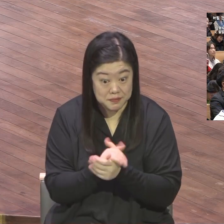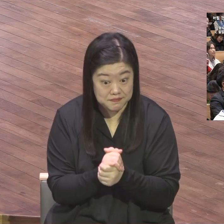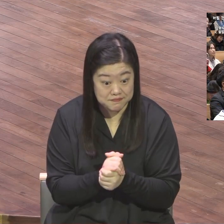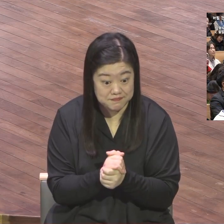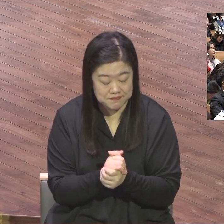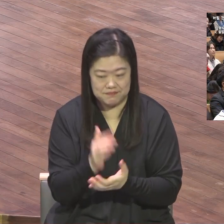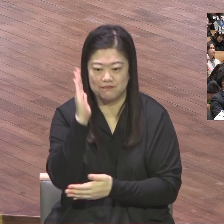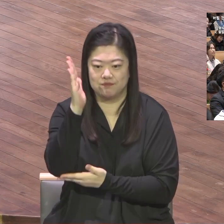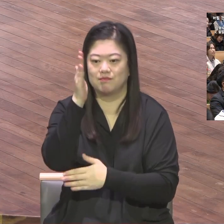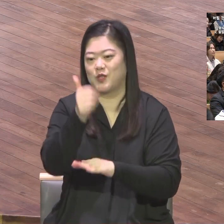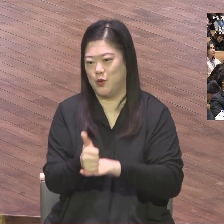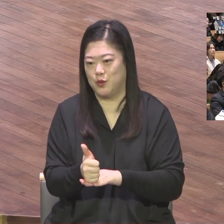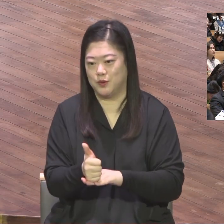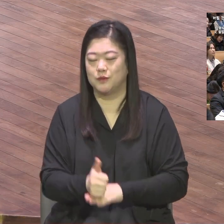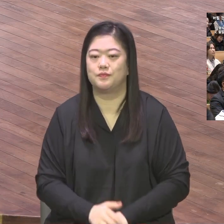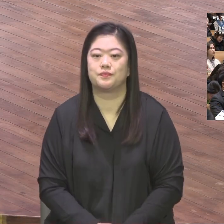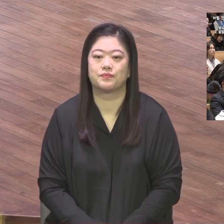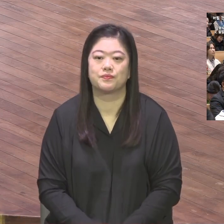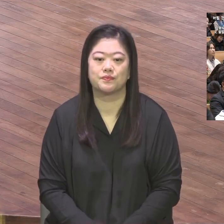결론입니다.